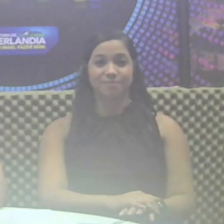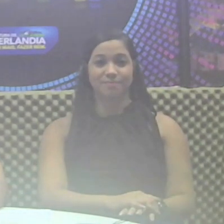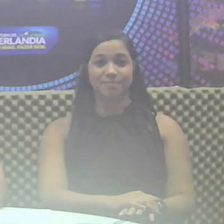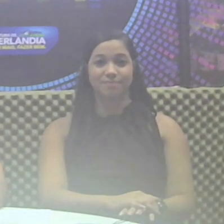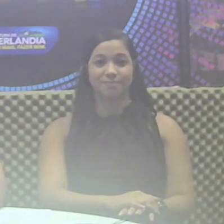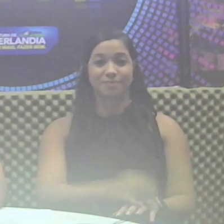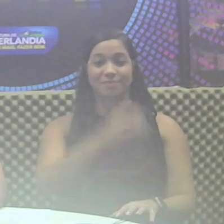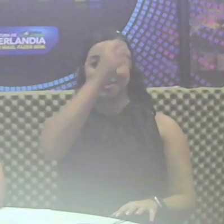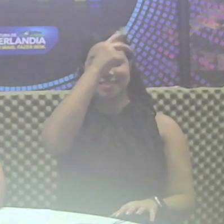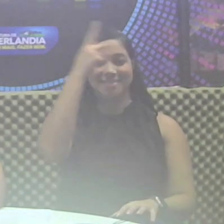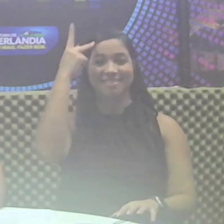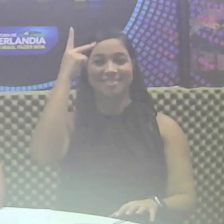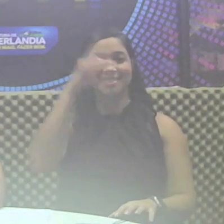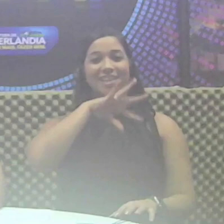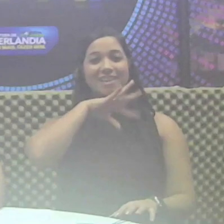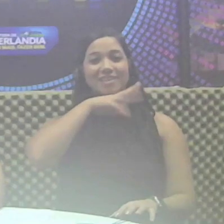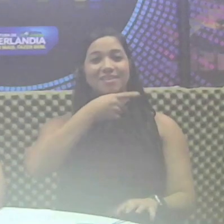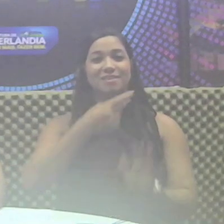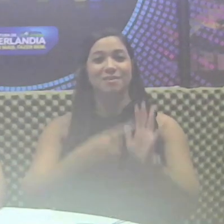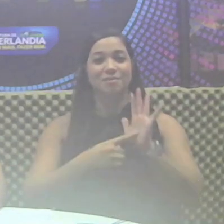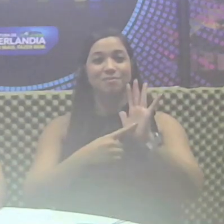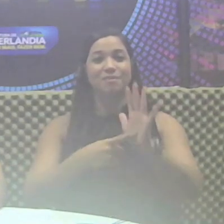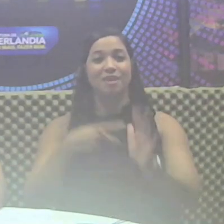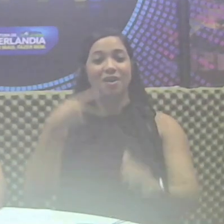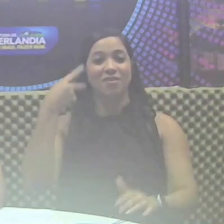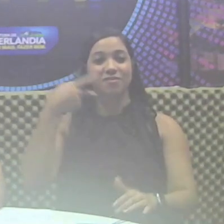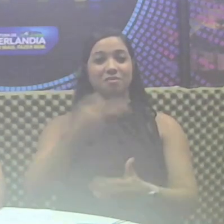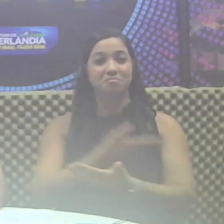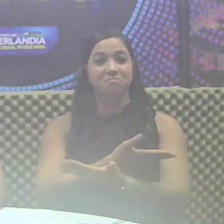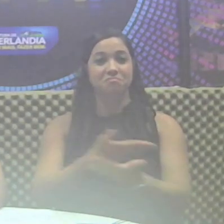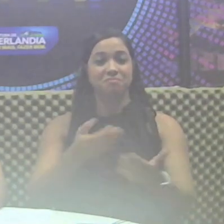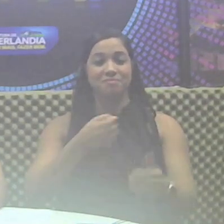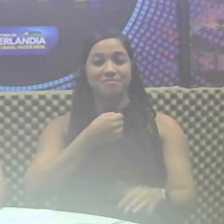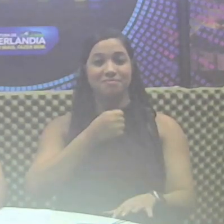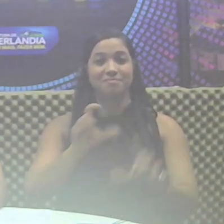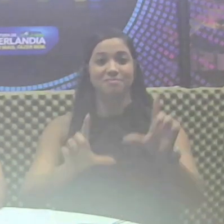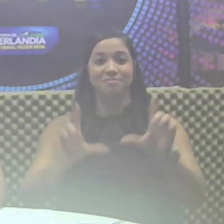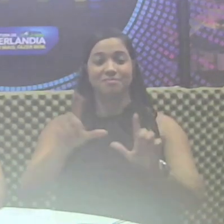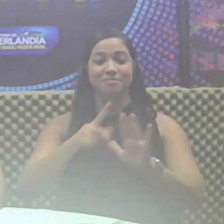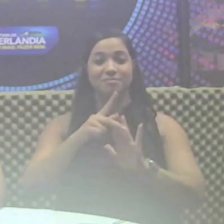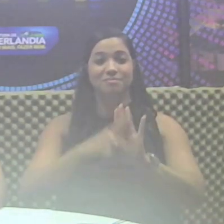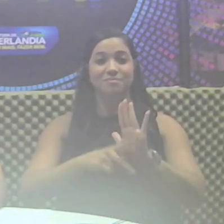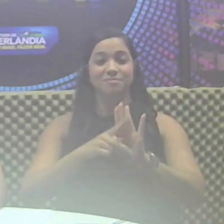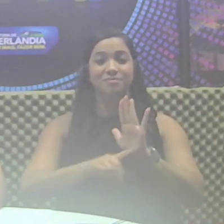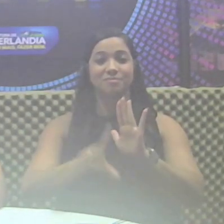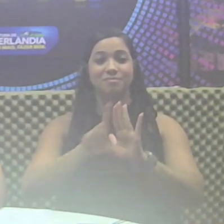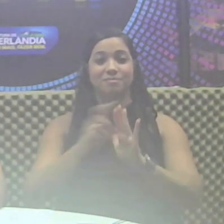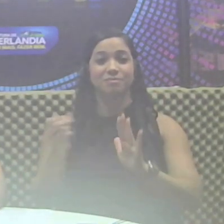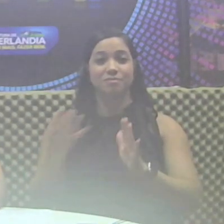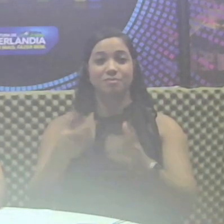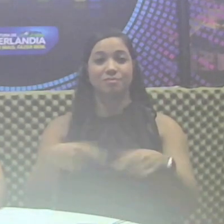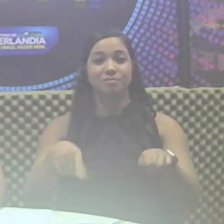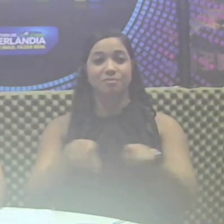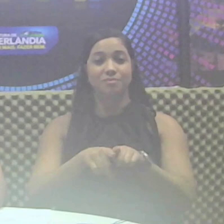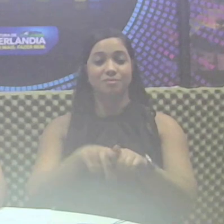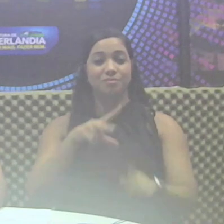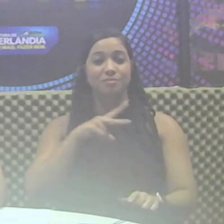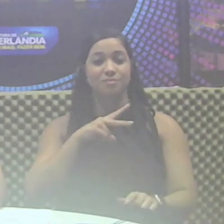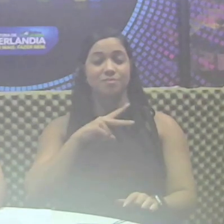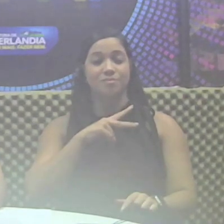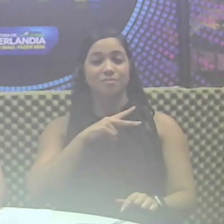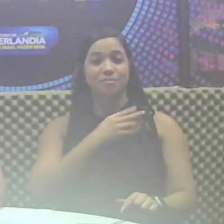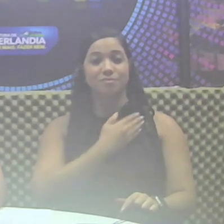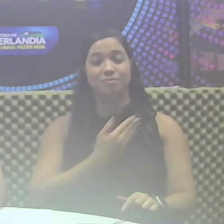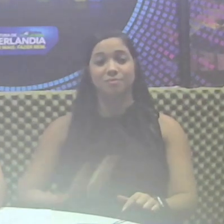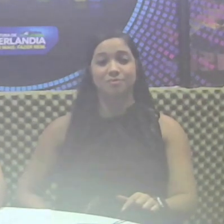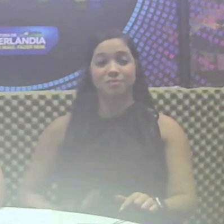O prefeito Odelmo Leão apresentou a vereadores e imprensa o projeto de lei sobre uma nova parceria público-privada, PPP.